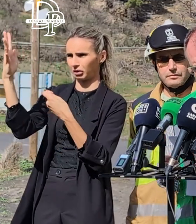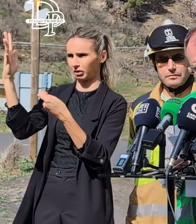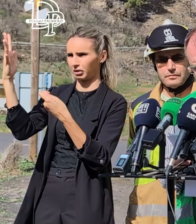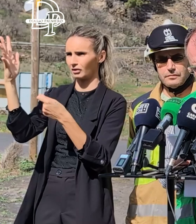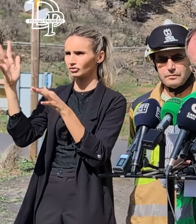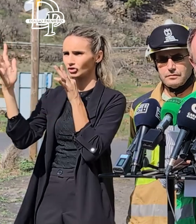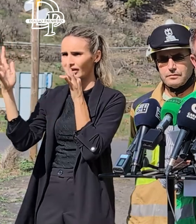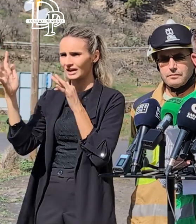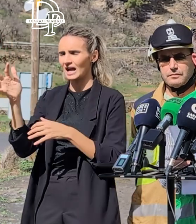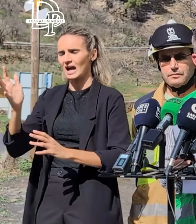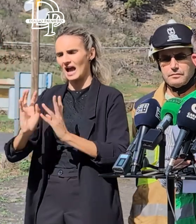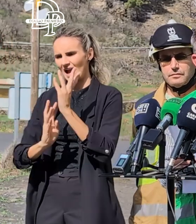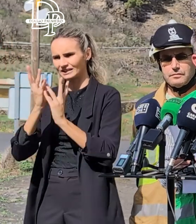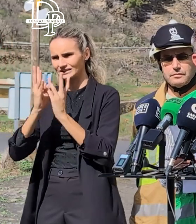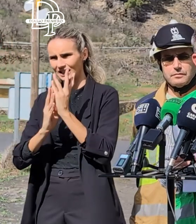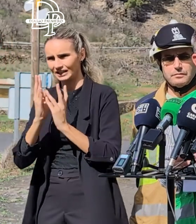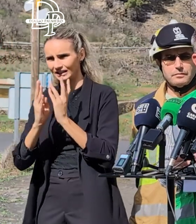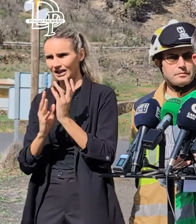Hay un primer relevo